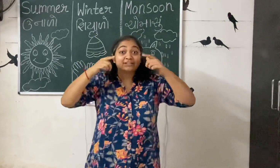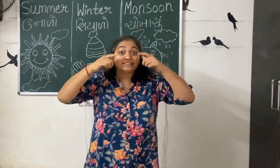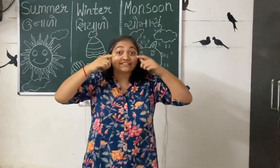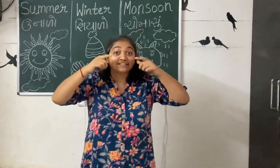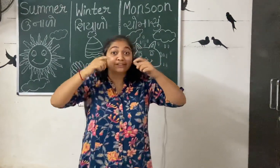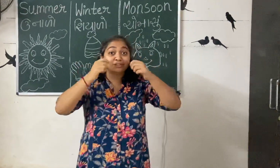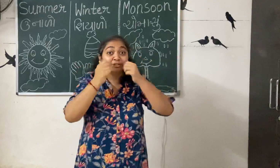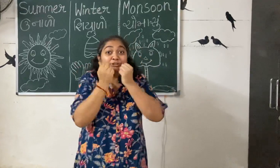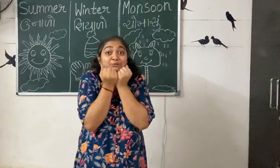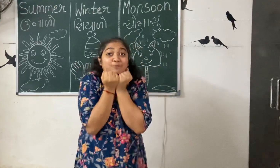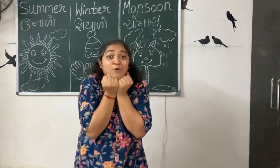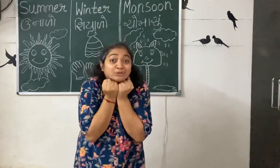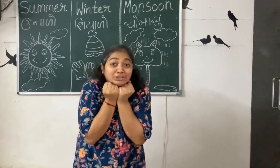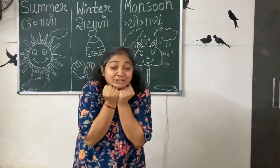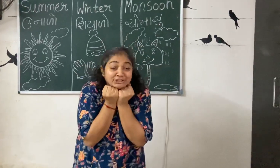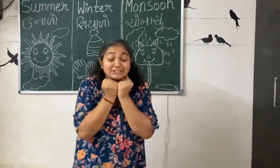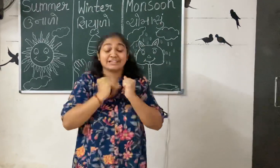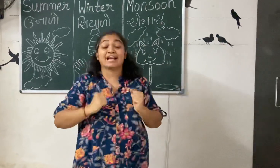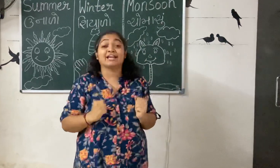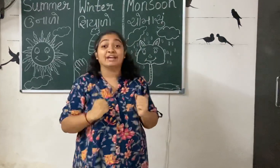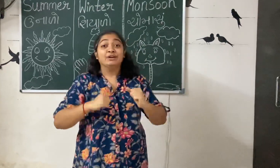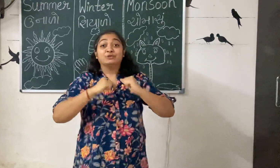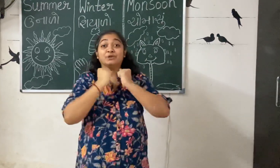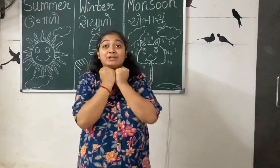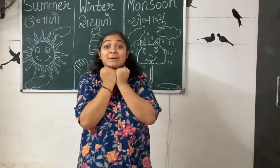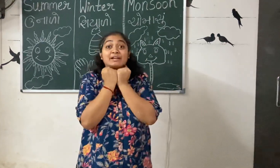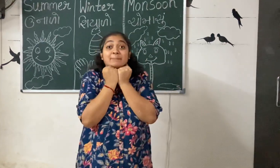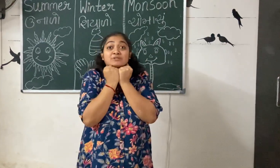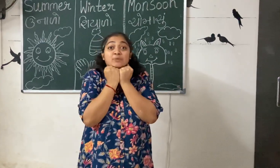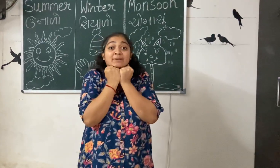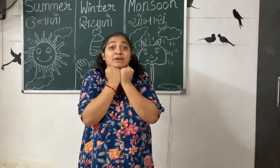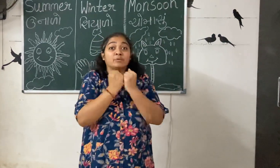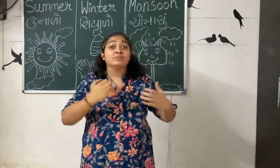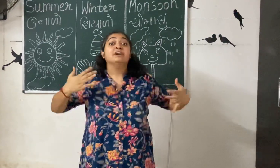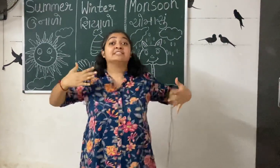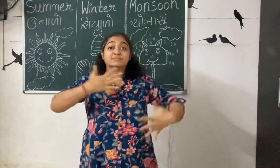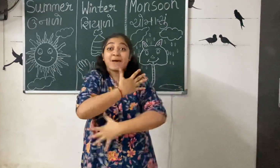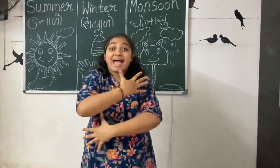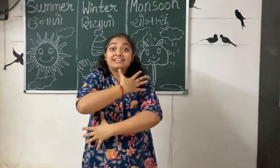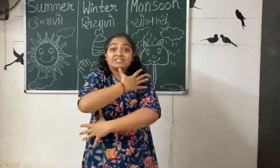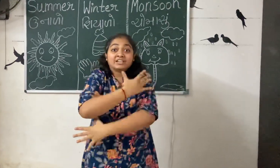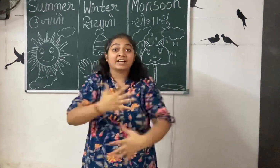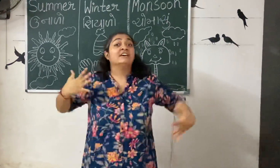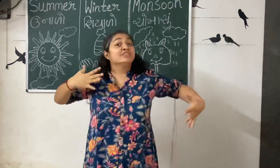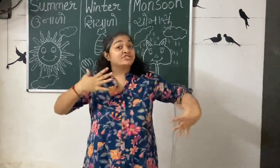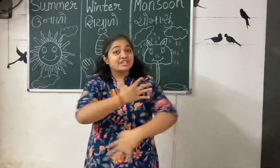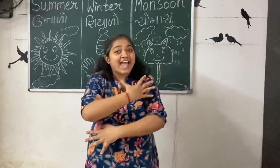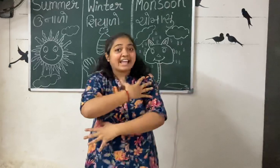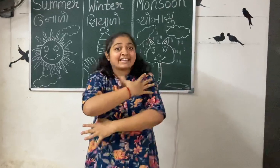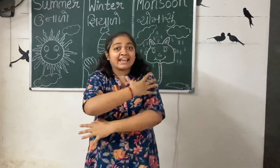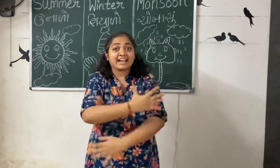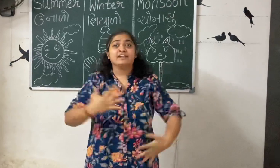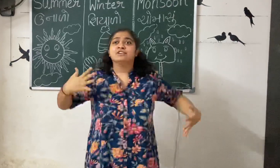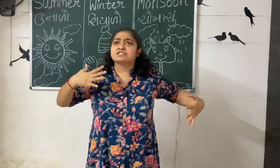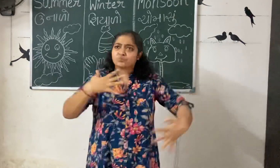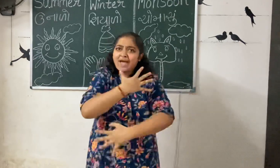season नी यंतर, बोच धंडी-धंडी लागे, तो यहीली माते हम प्रेस हो पिरमानो, sweater, jacket, sweater,